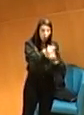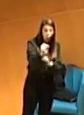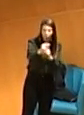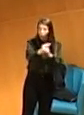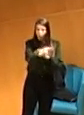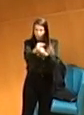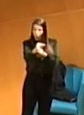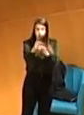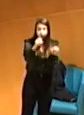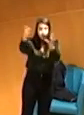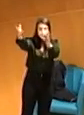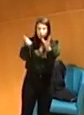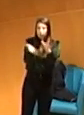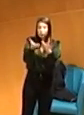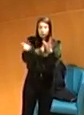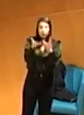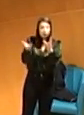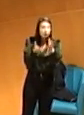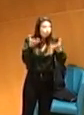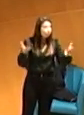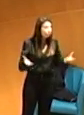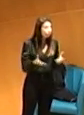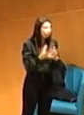gagné parce que tout,